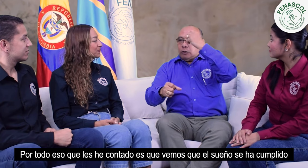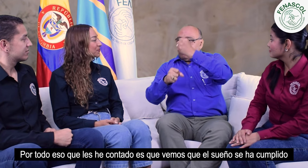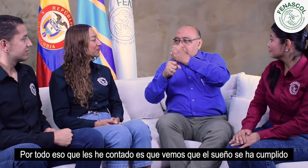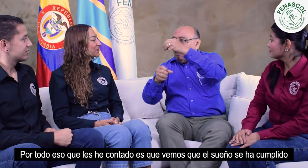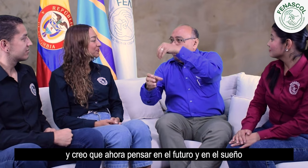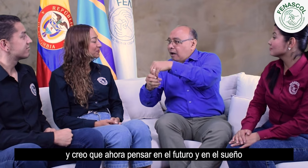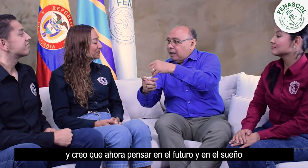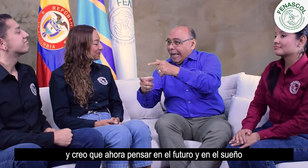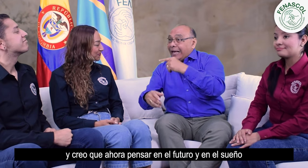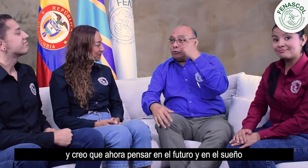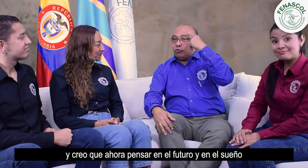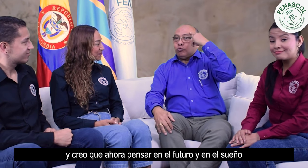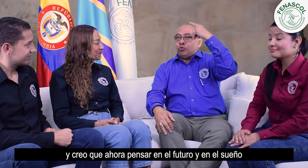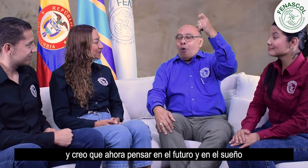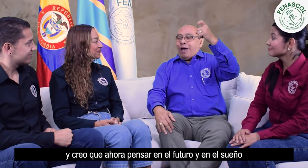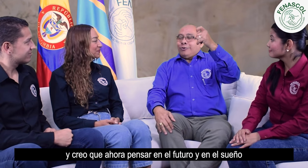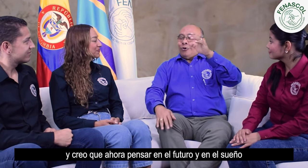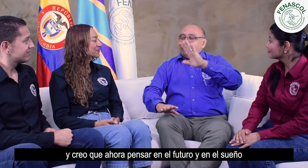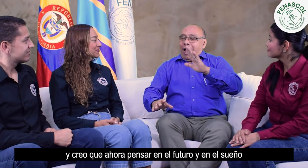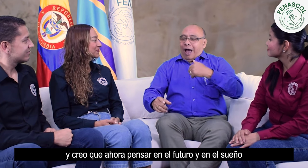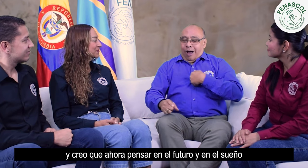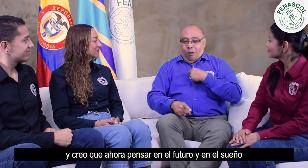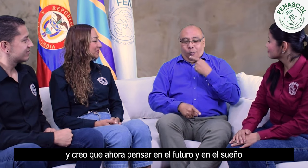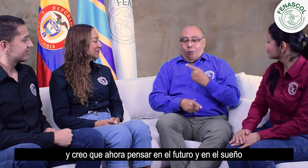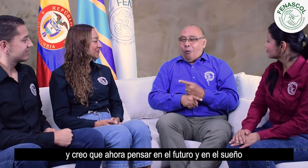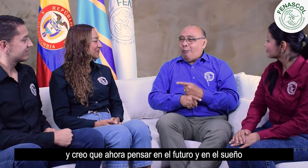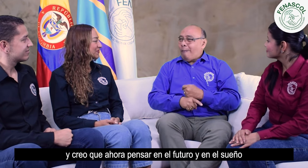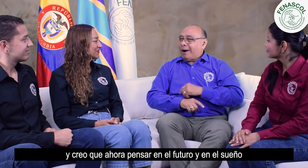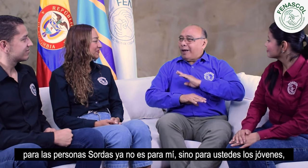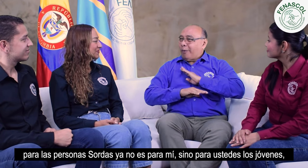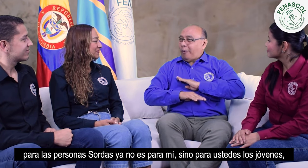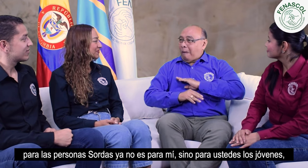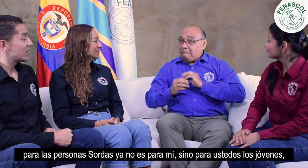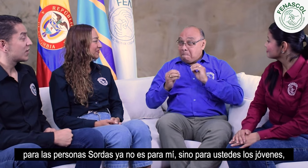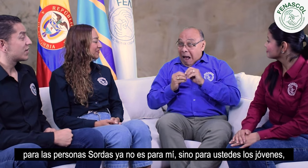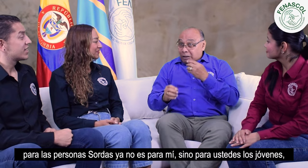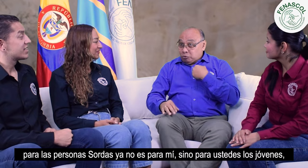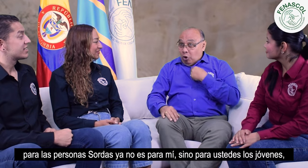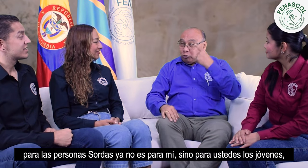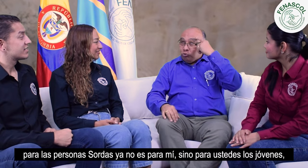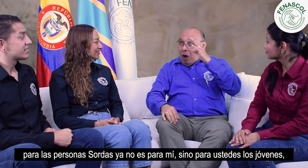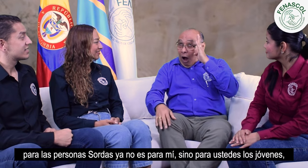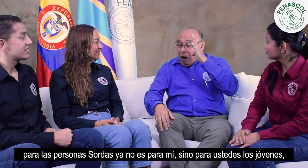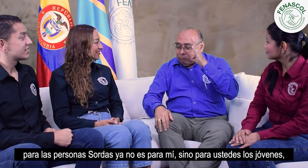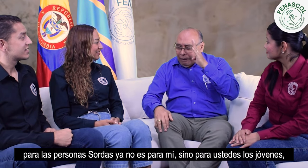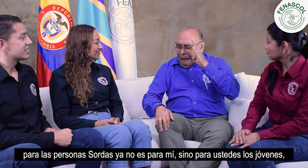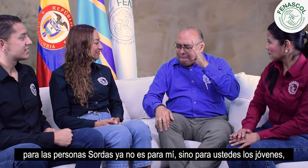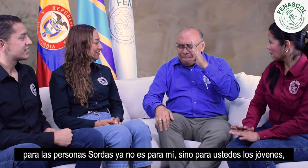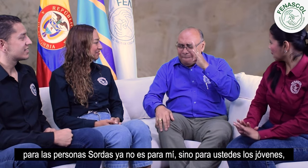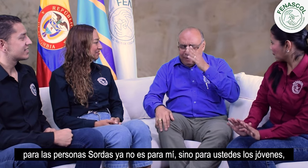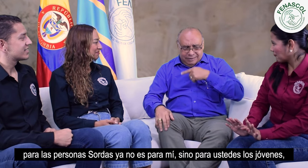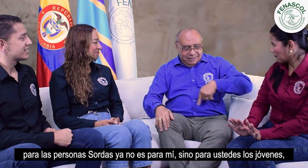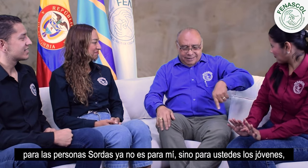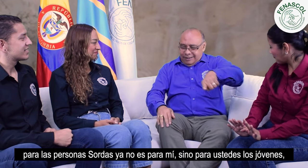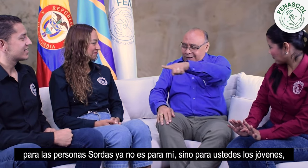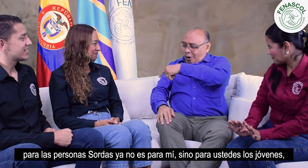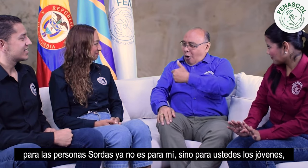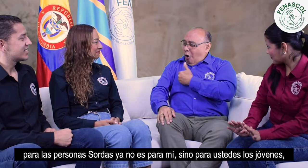cumplido. Y creo que ahora, pensar en el futuro y en el sueño para las personas sordas, ya no es para mí, sino para ustedes los jóvenes.